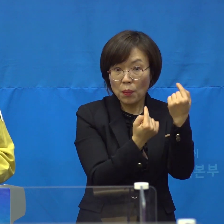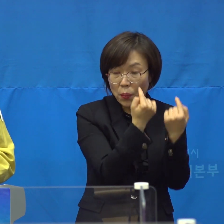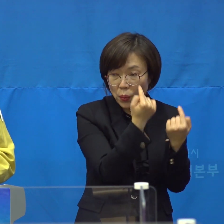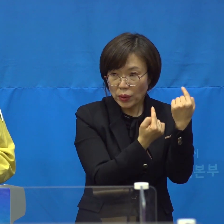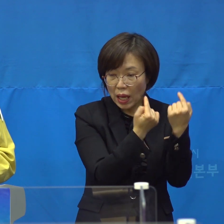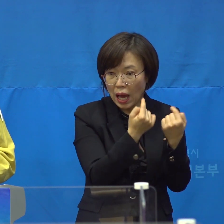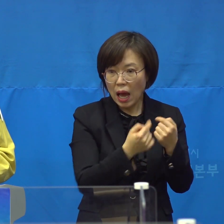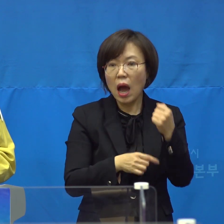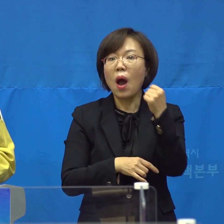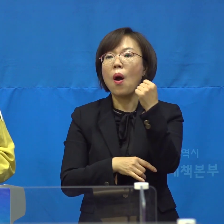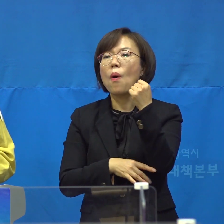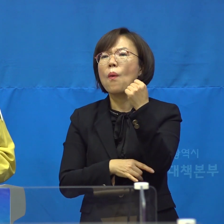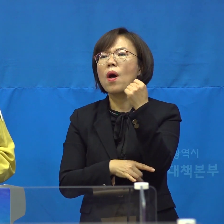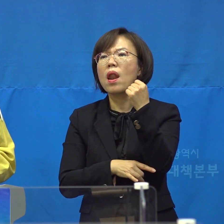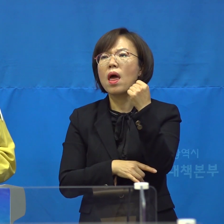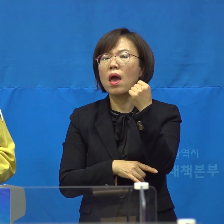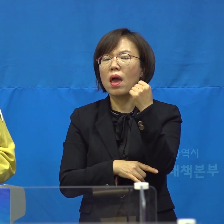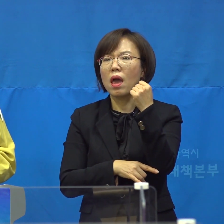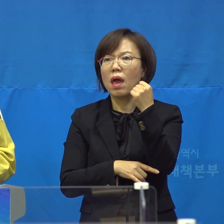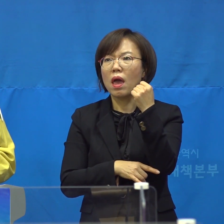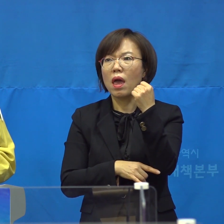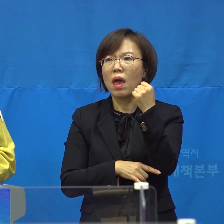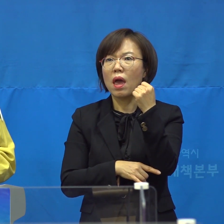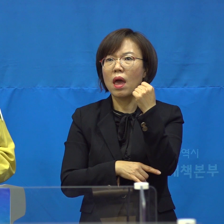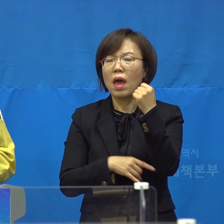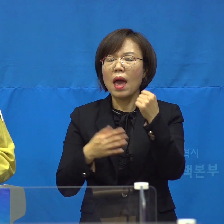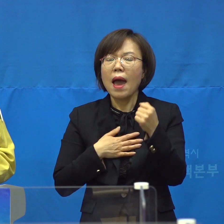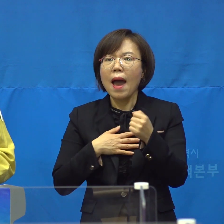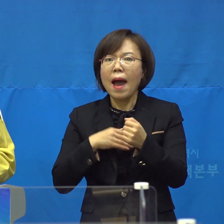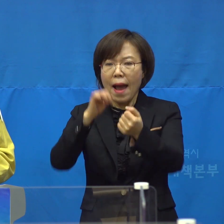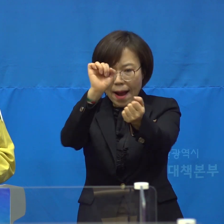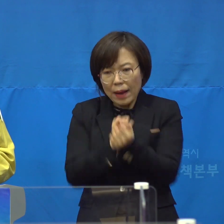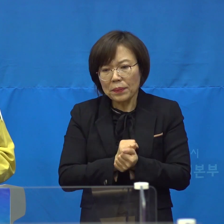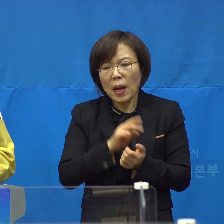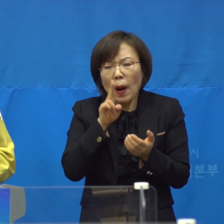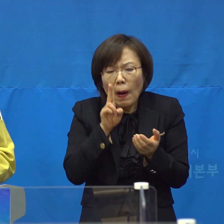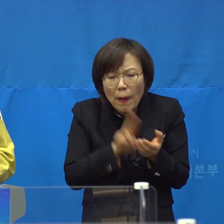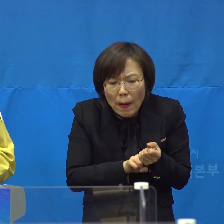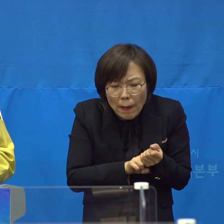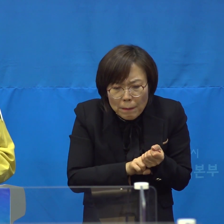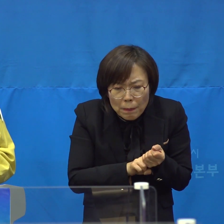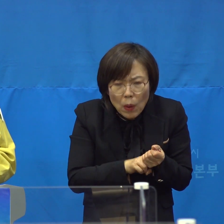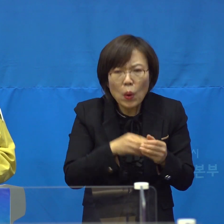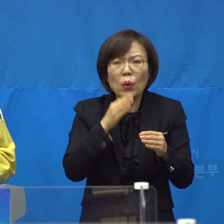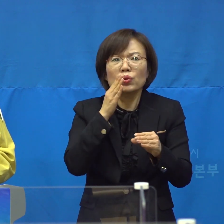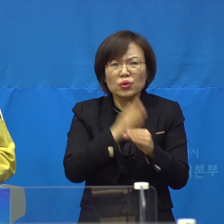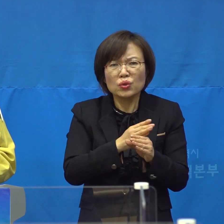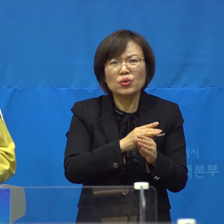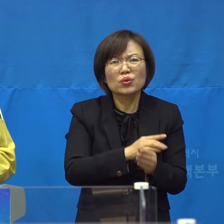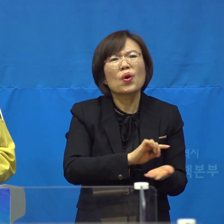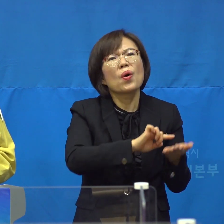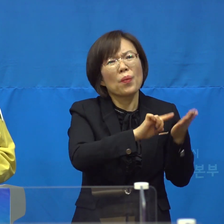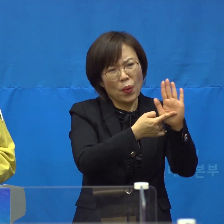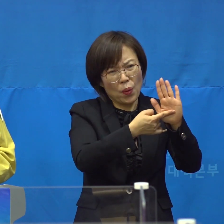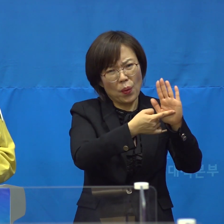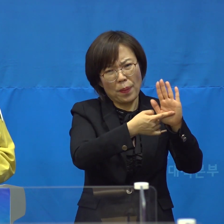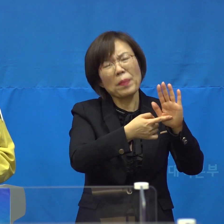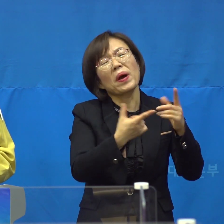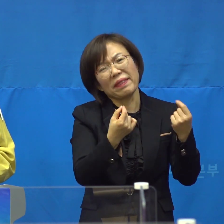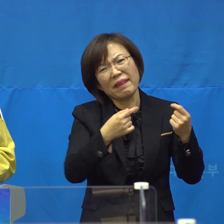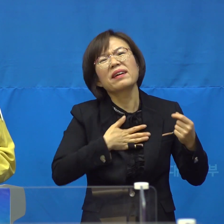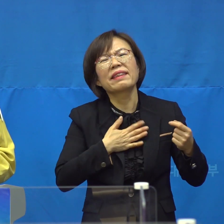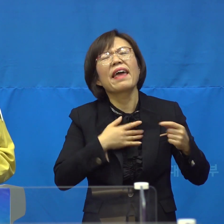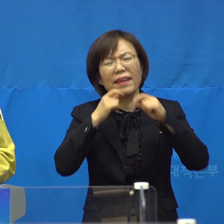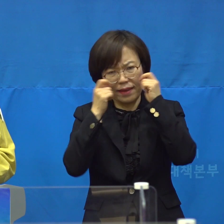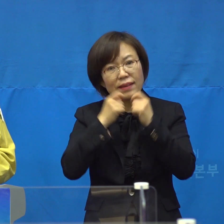감염이라기보다는 원래 애초부터 잠복하고 있다가 발현이 된 게 아닌가 저 개인적인